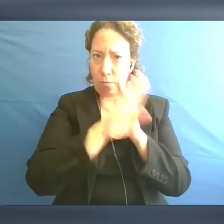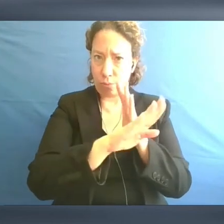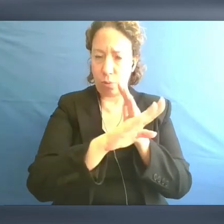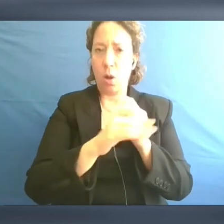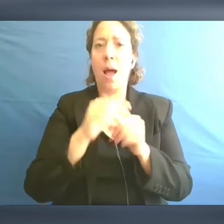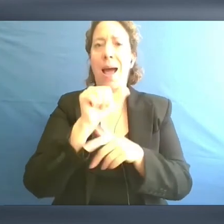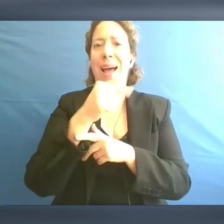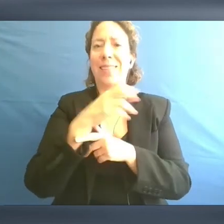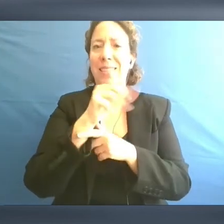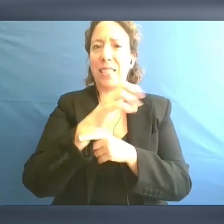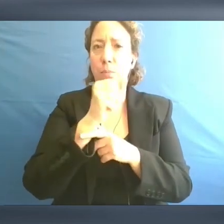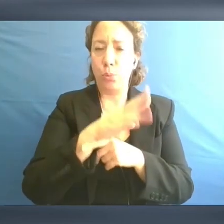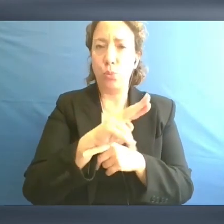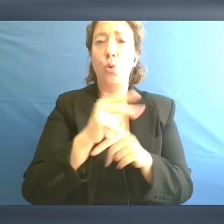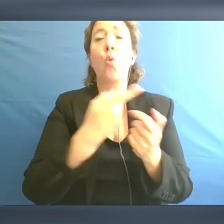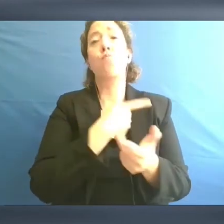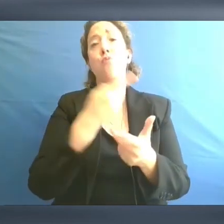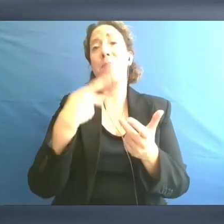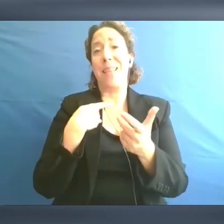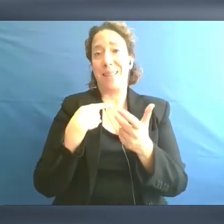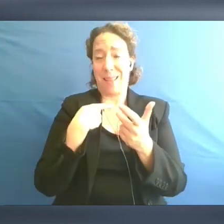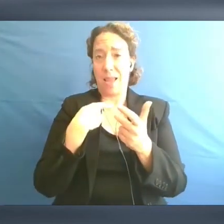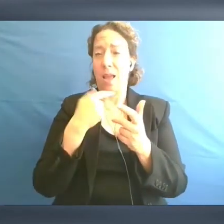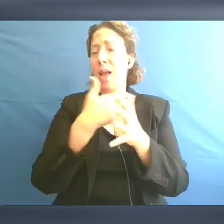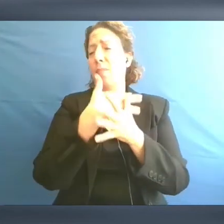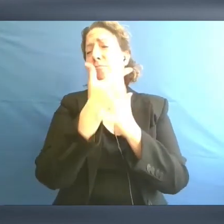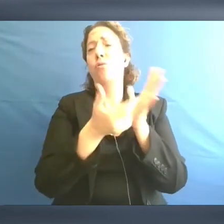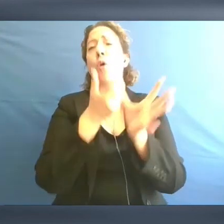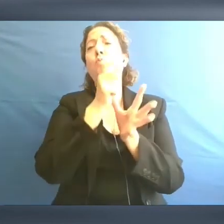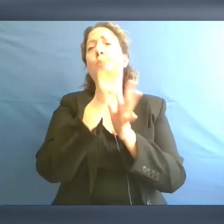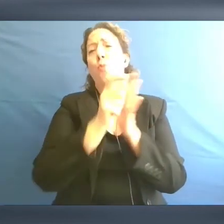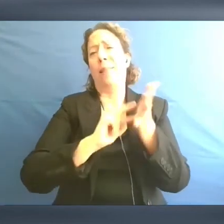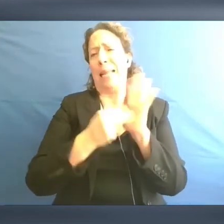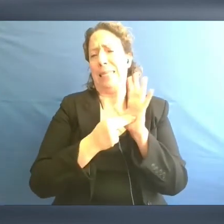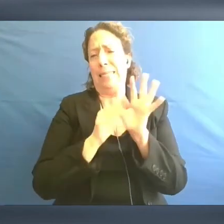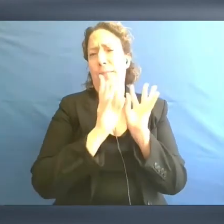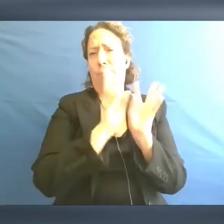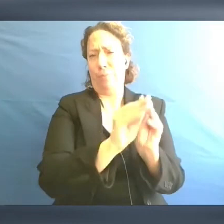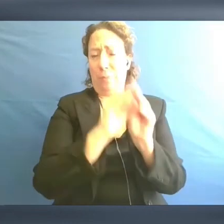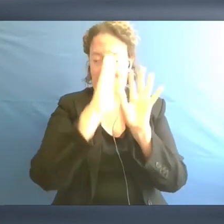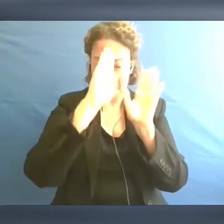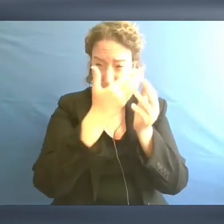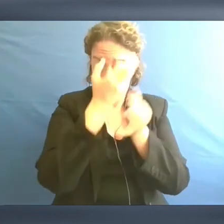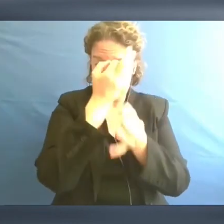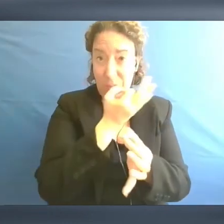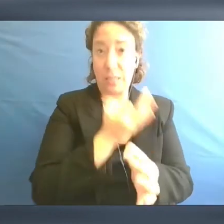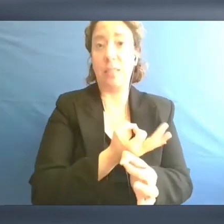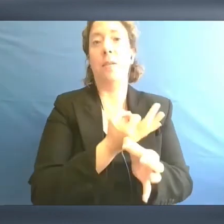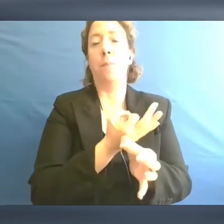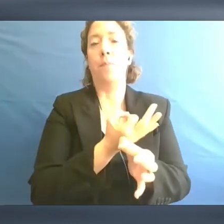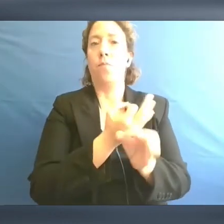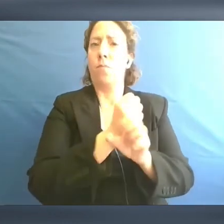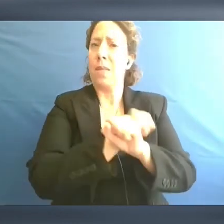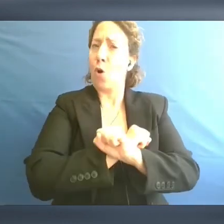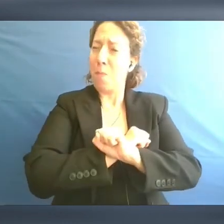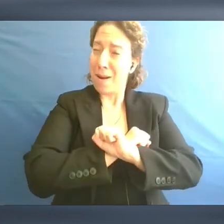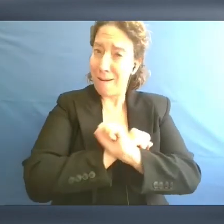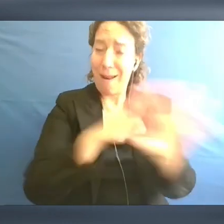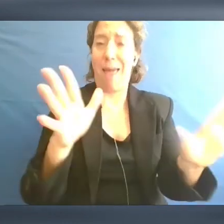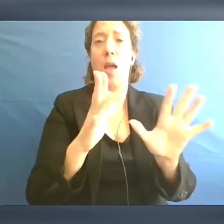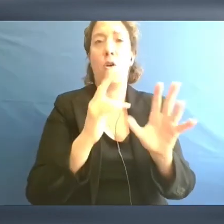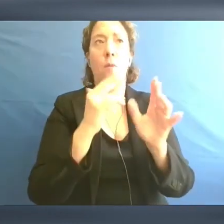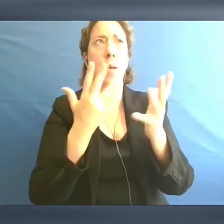peut parler d'une propriété CSS, etc., etc. Tout ça, c'est des termes techniques très précis qui sont définis, sur lesquels il n'y a aucun doute sur